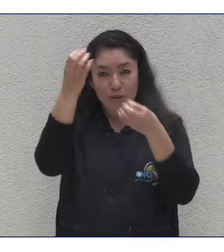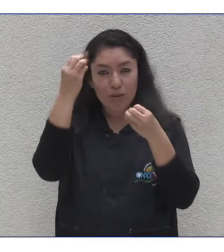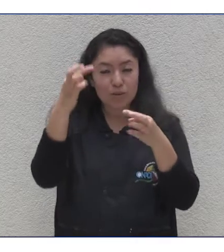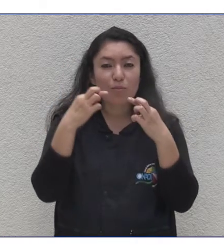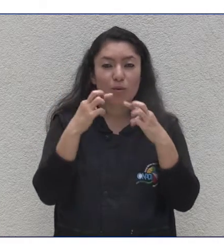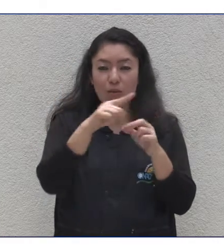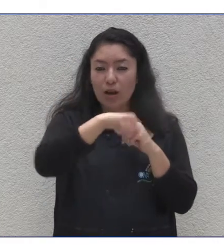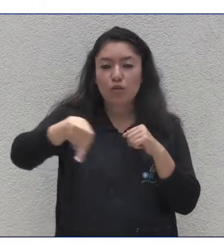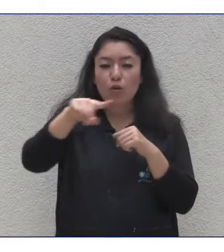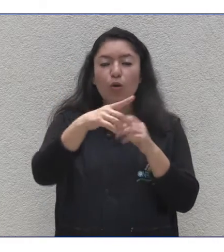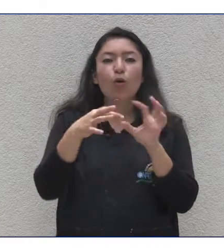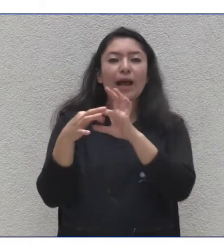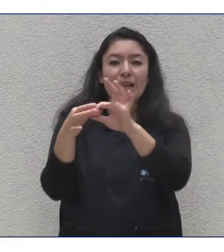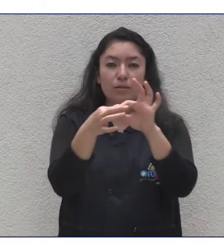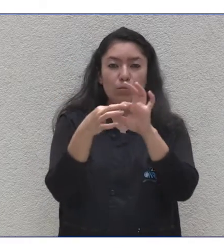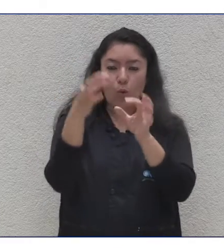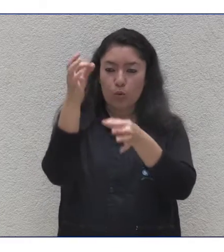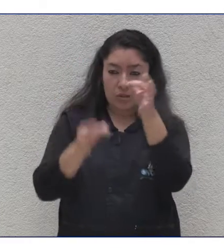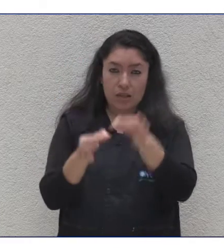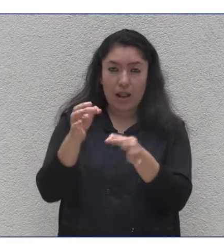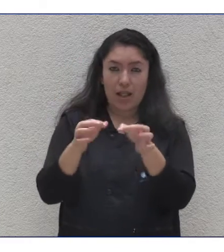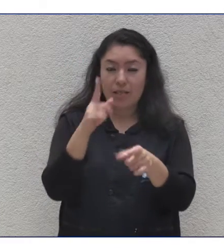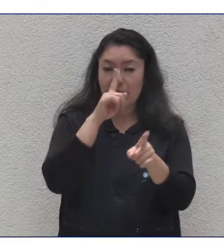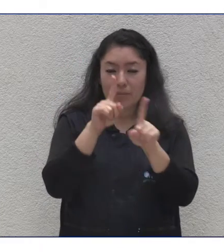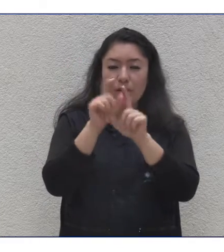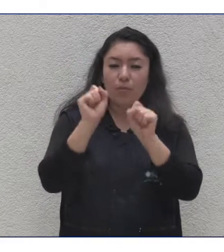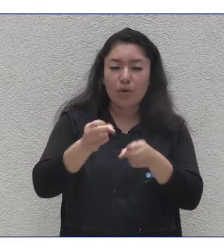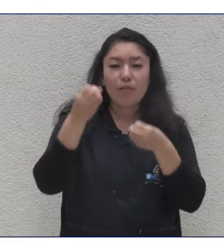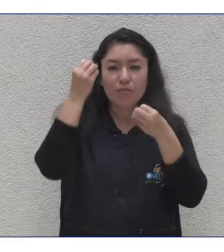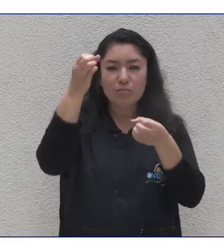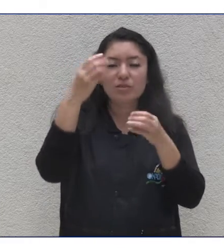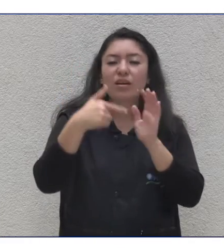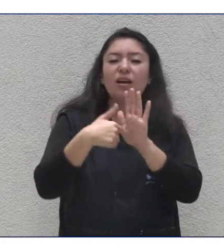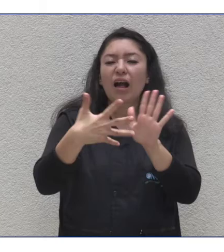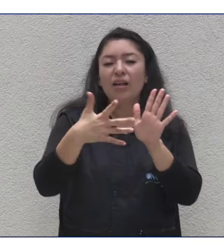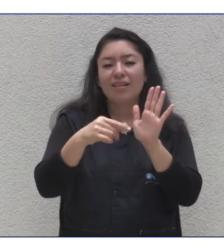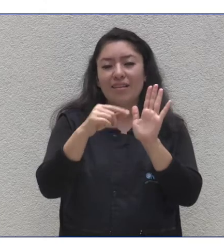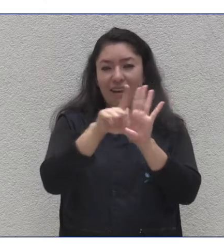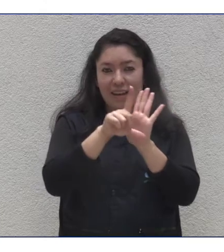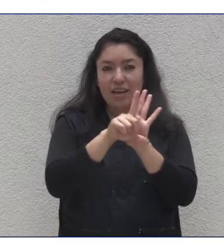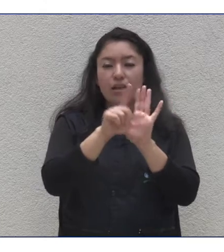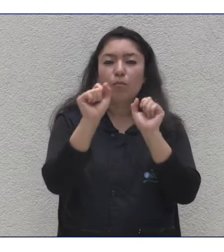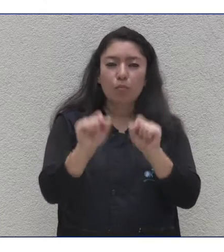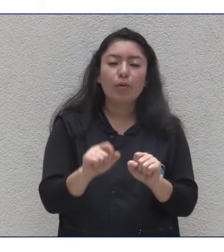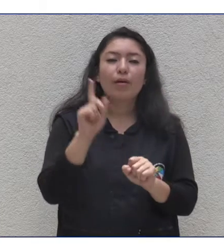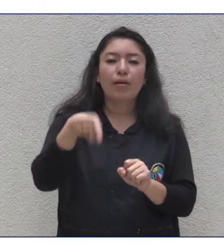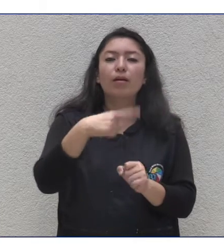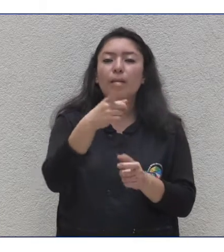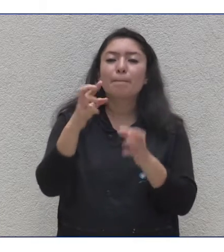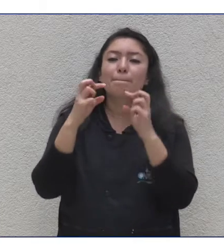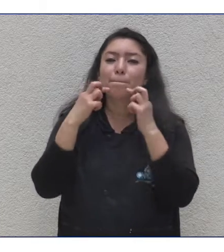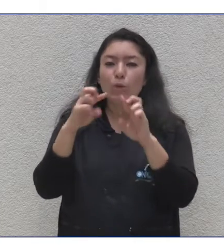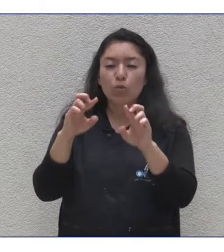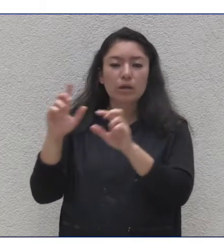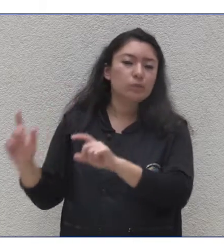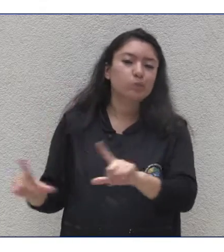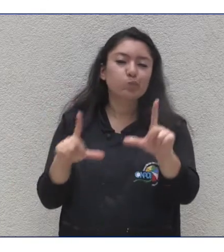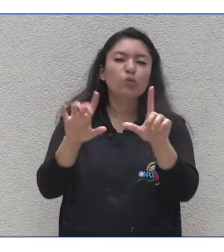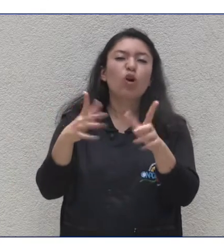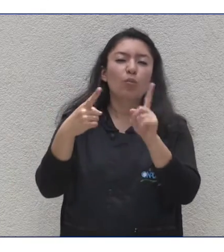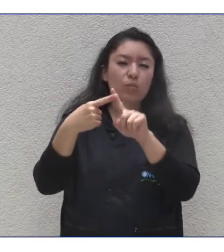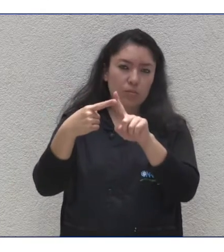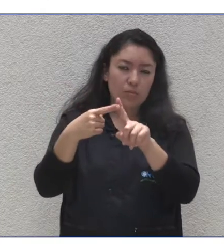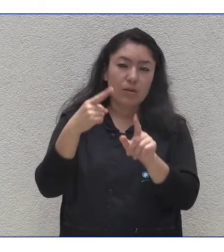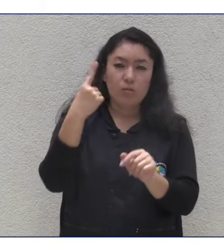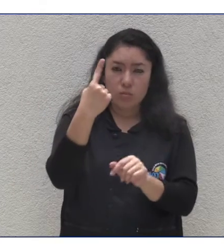judicial. El organismo judicial, además de la información pública de oficio contenida en la presente ley, debe hacer pública como mínimo la